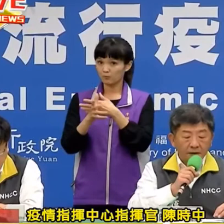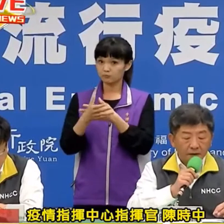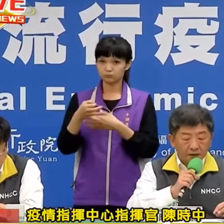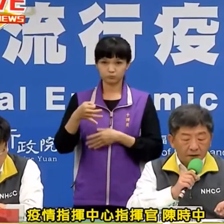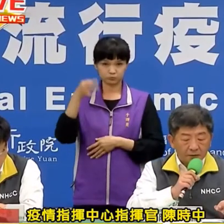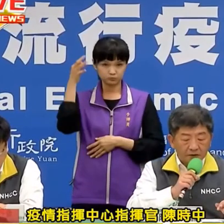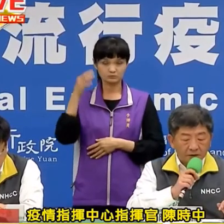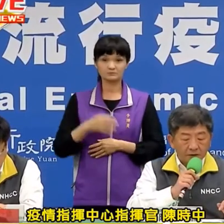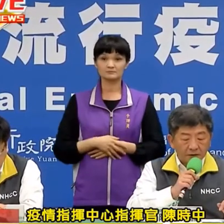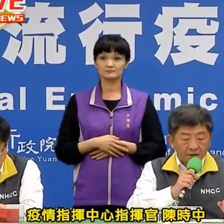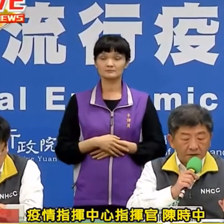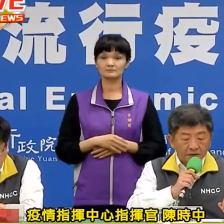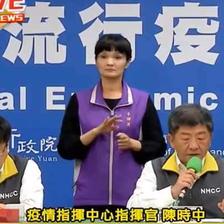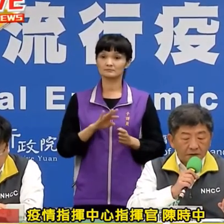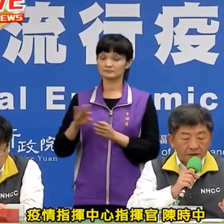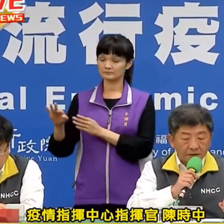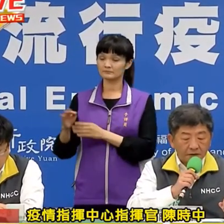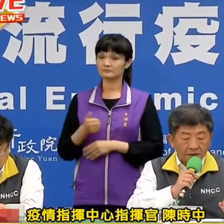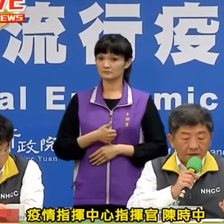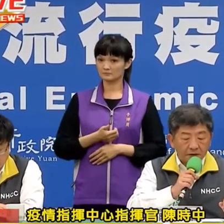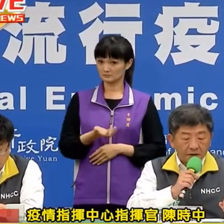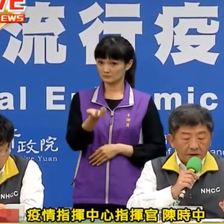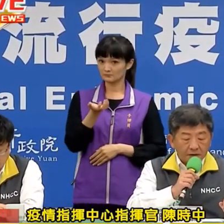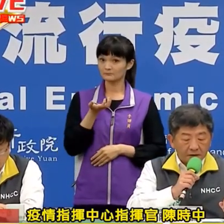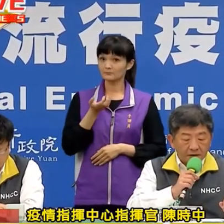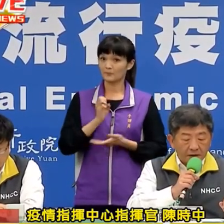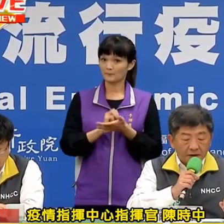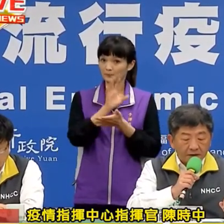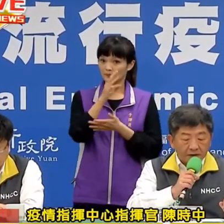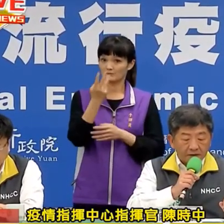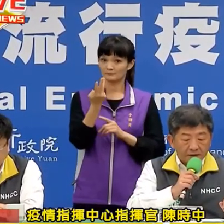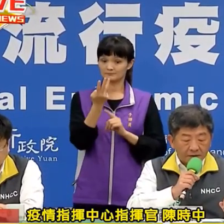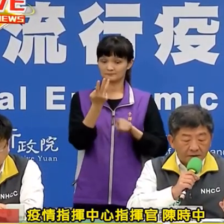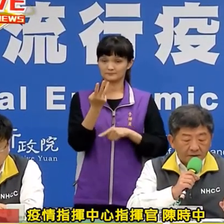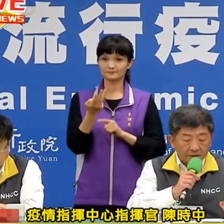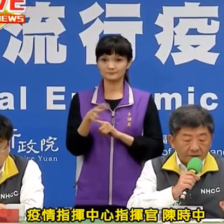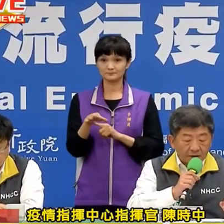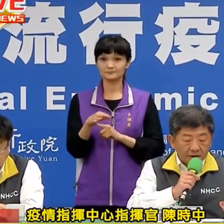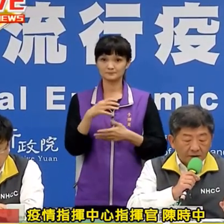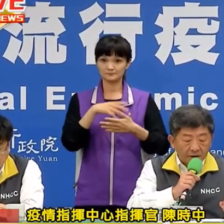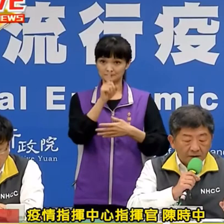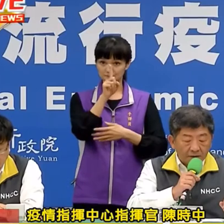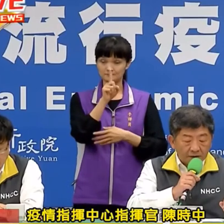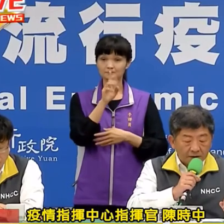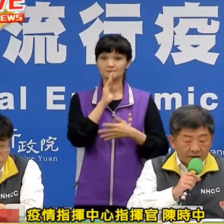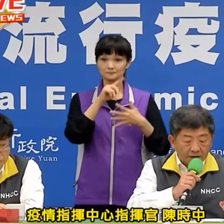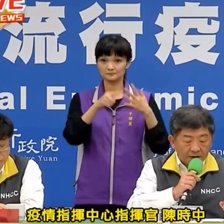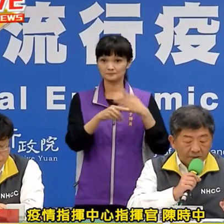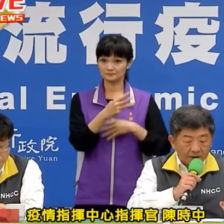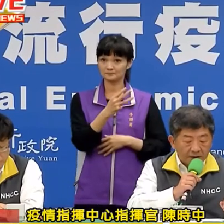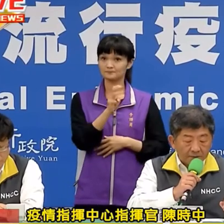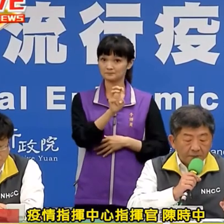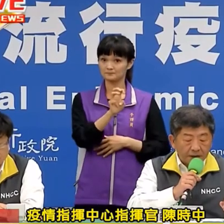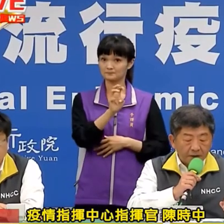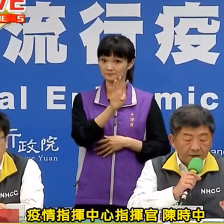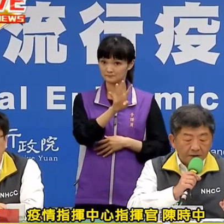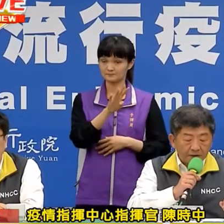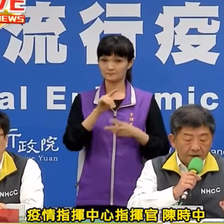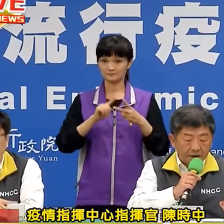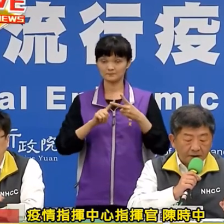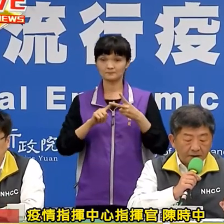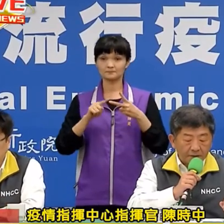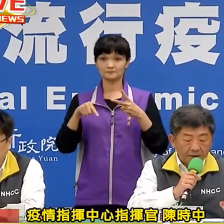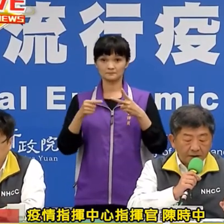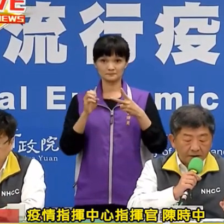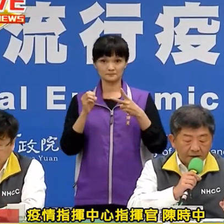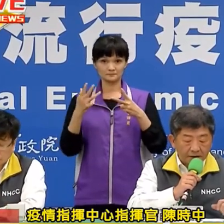哈3位哈，加不幸的有3位死哈，那就一位是案34，那一位是案108，